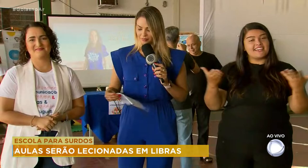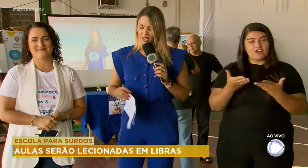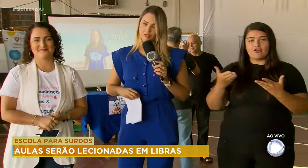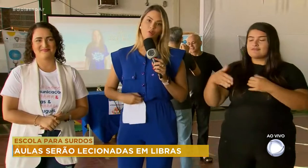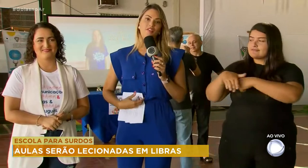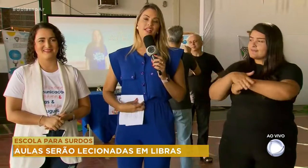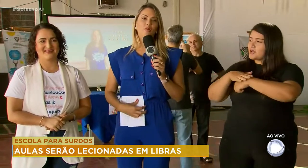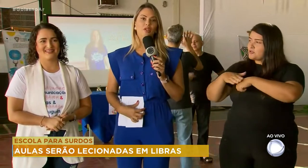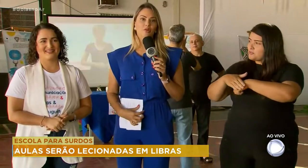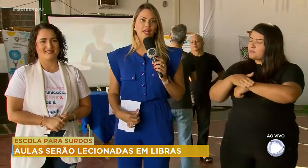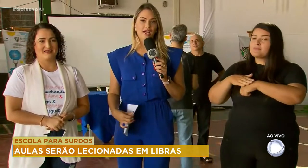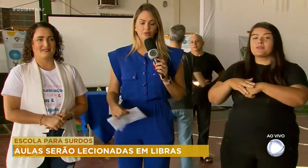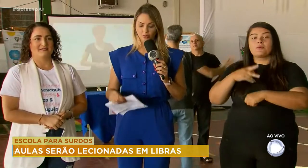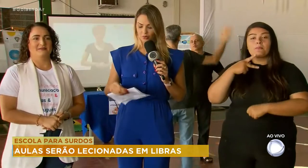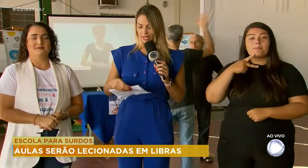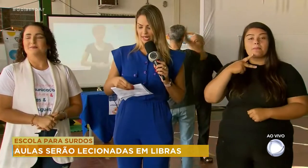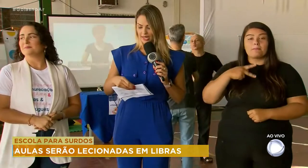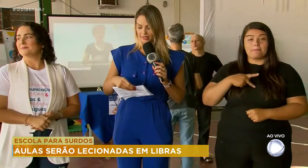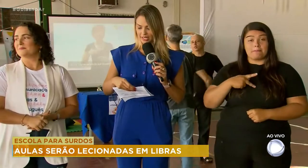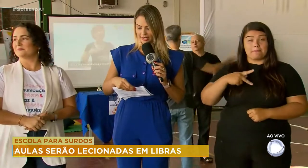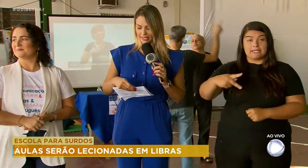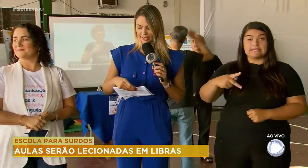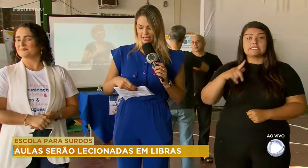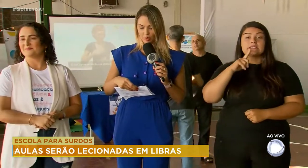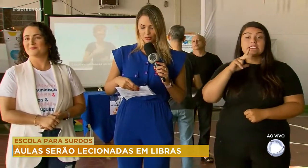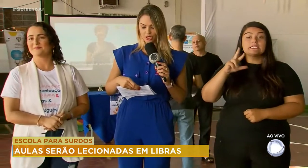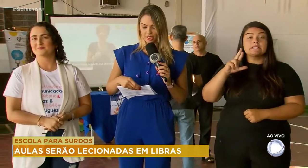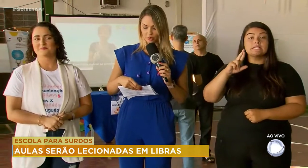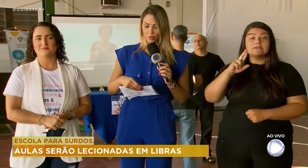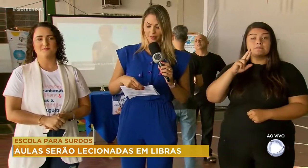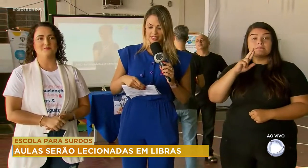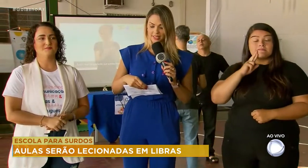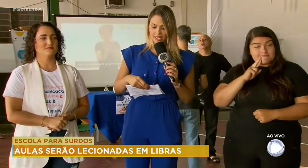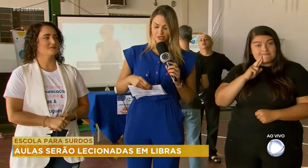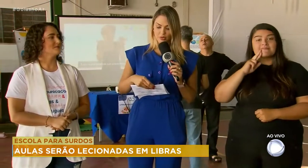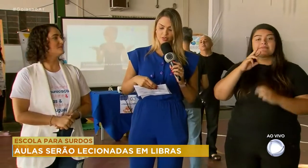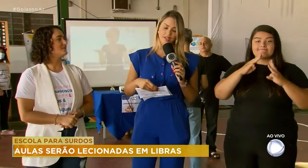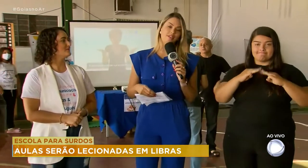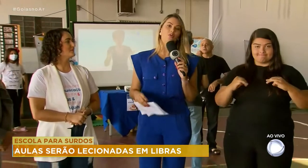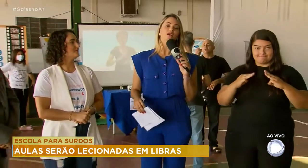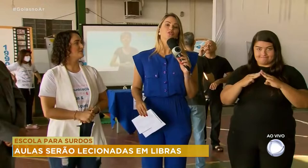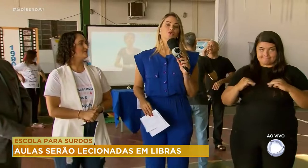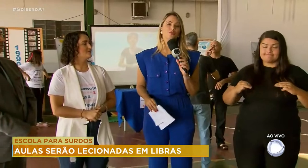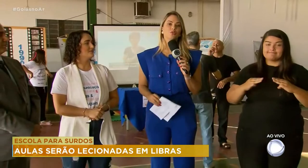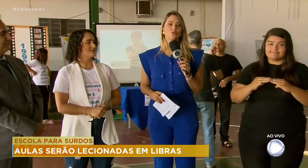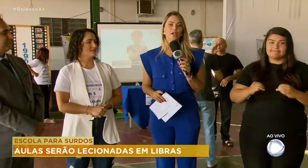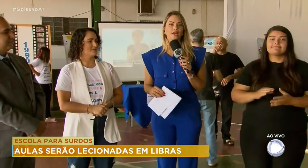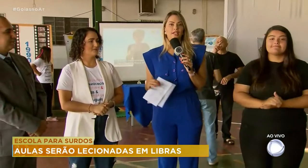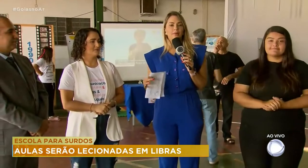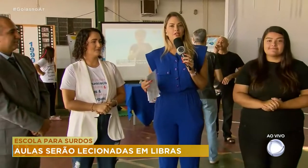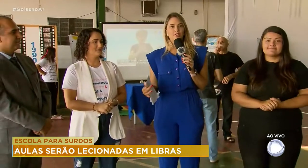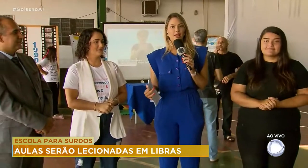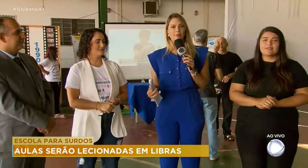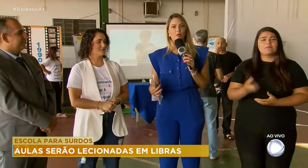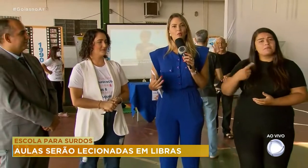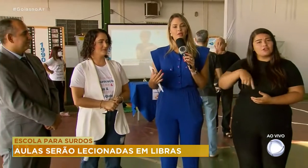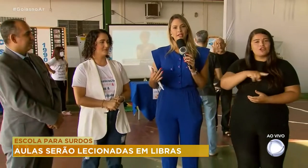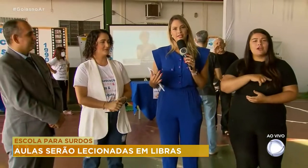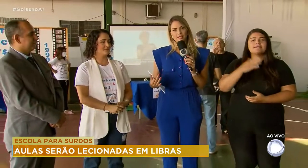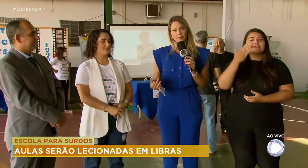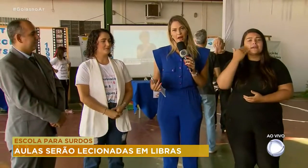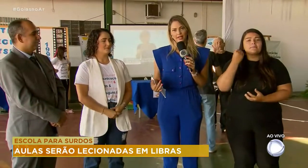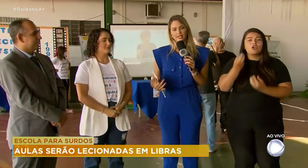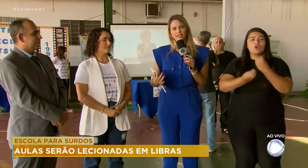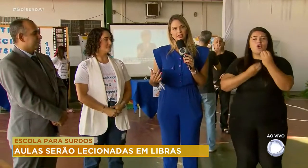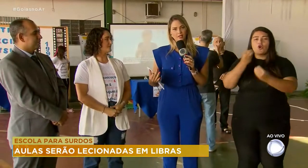agora, vou conversar com o Leonardo André, que ele é o presidente da Associação de Surdos de Goiânia. Até para a gente saber como